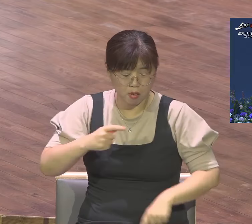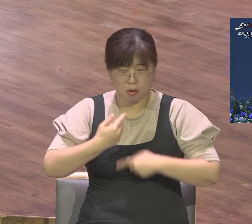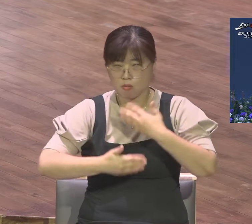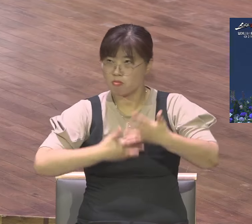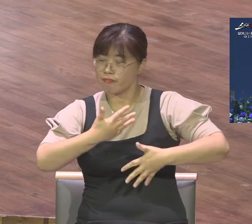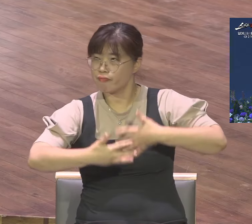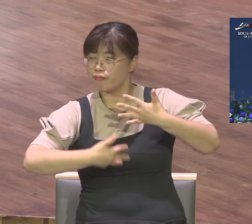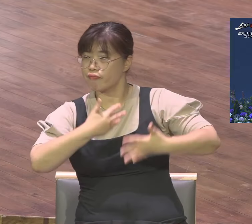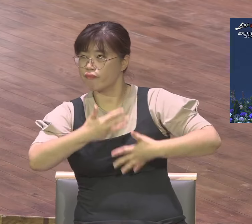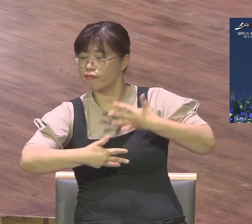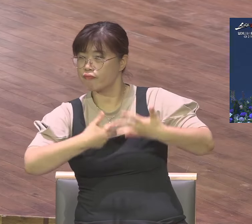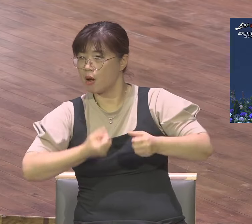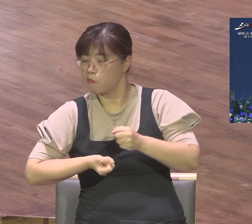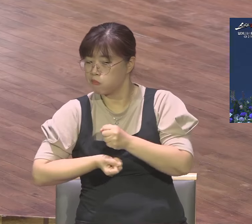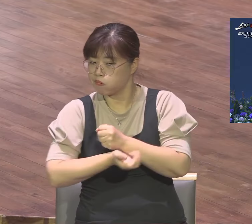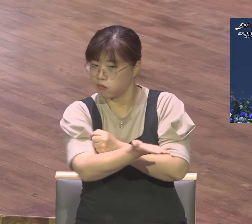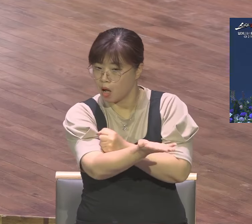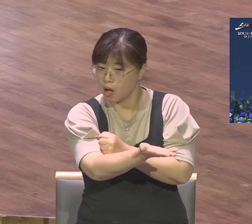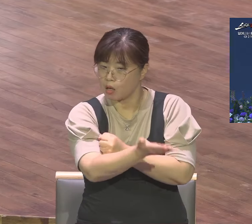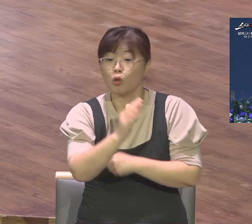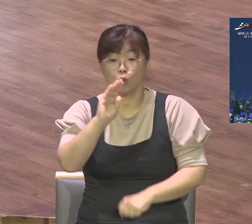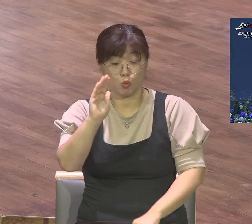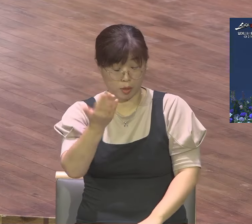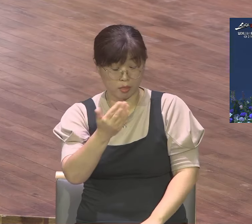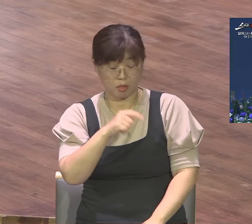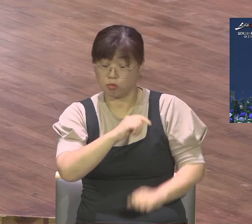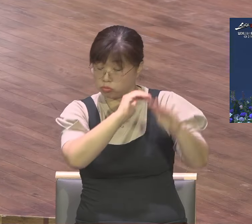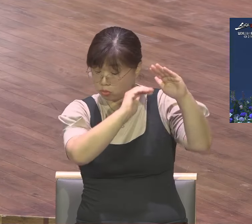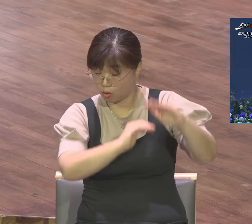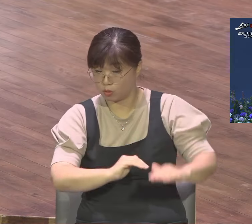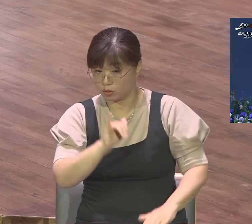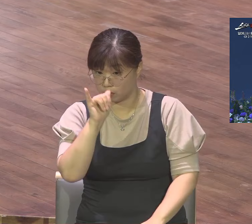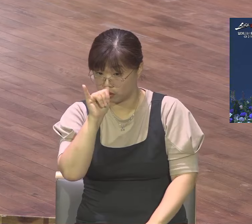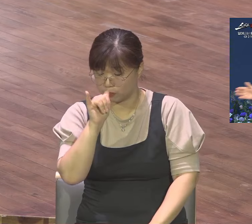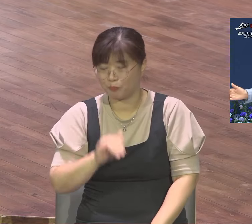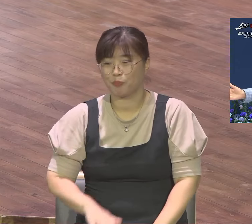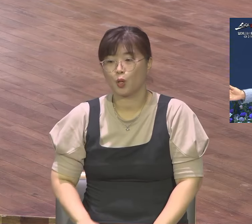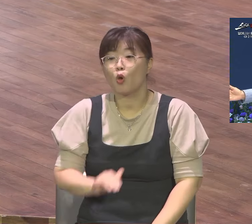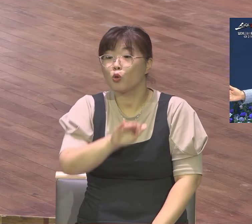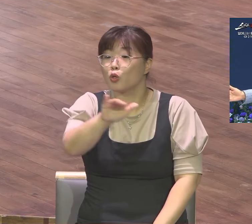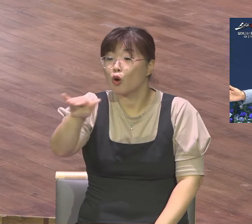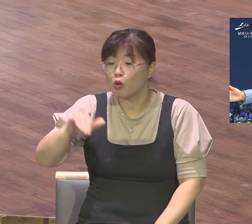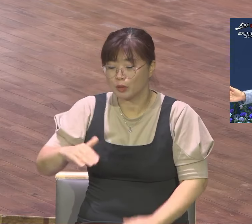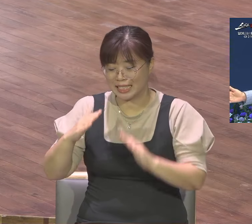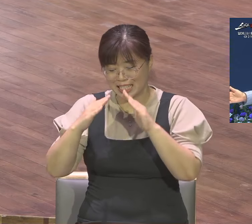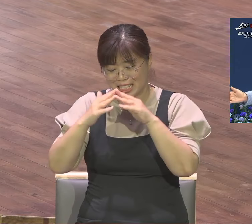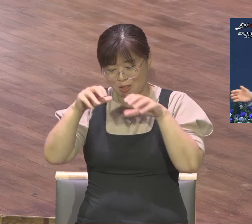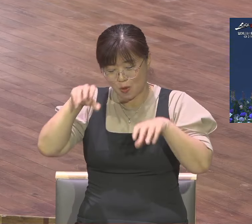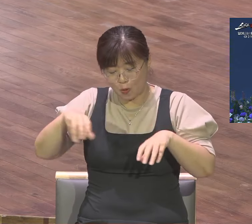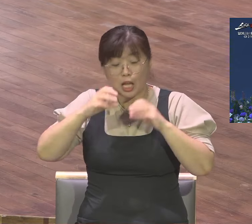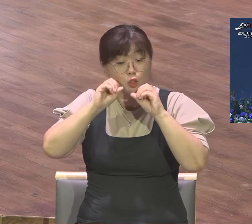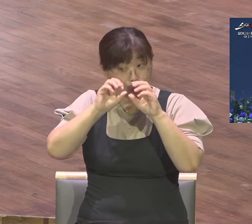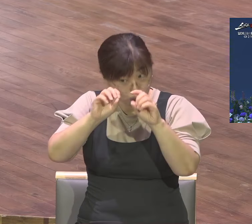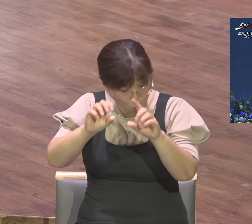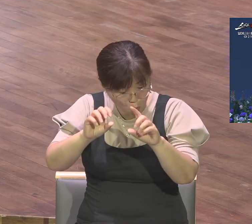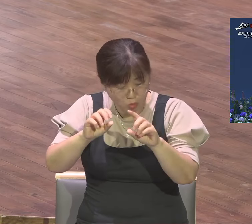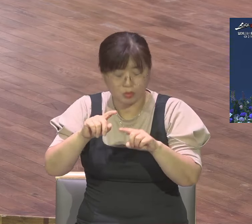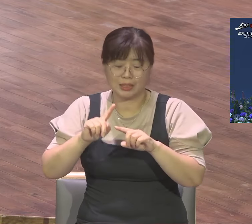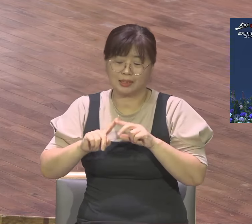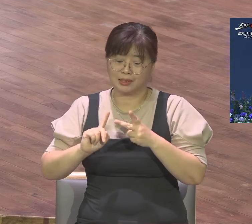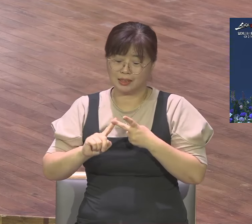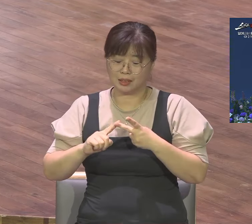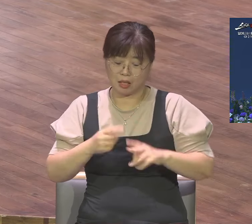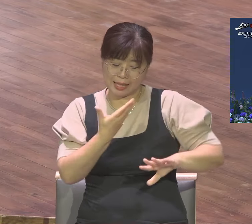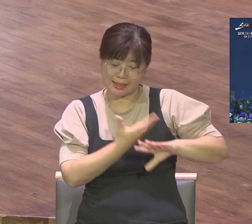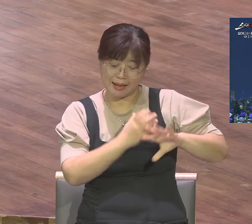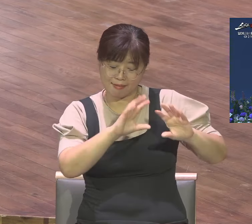여러분이 생명구원의 현장, 캠프 가는 거, 국내외 가는 거, 영원한 작품이, 영원한 작품. 주께서 함께